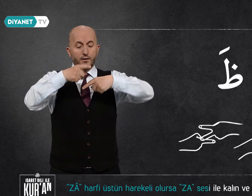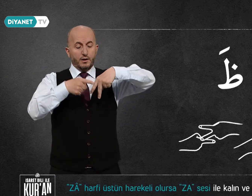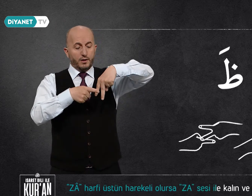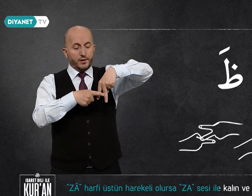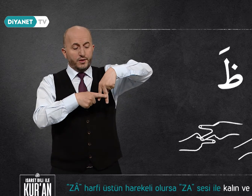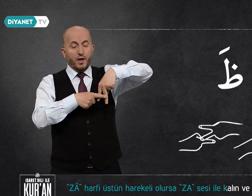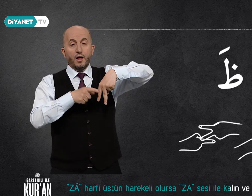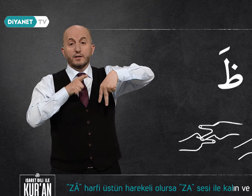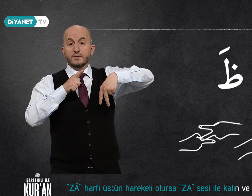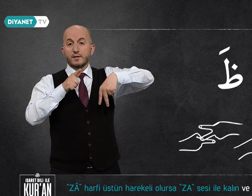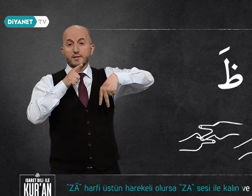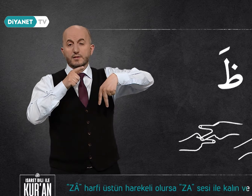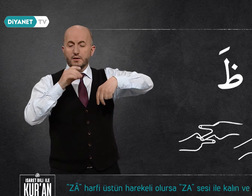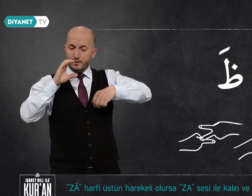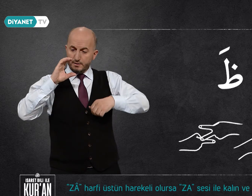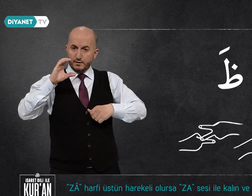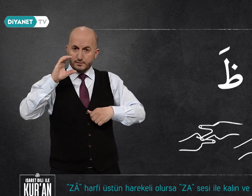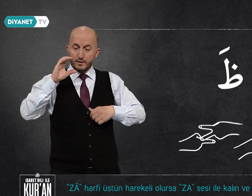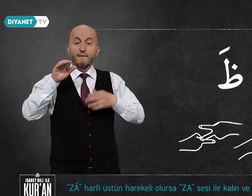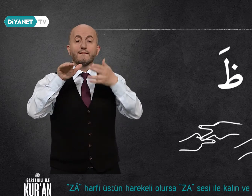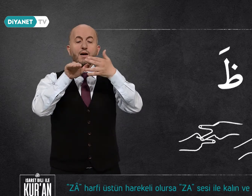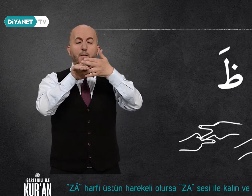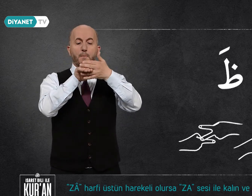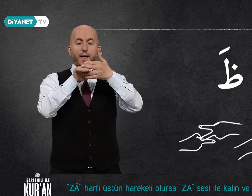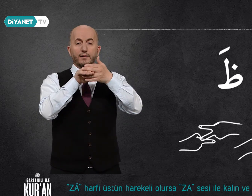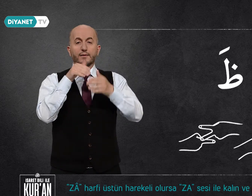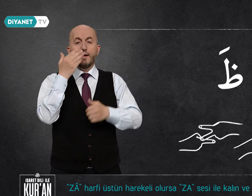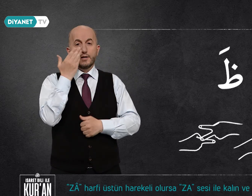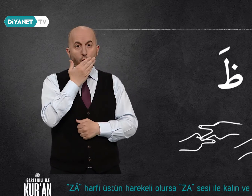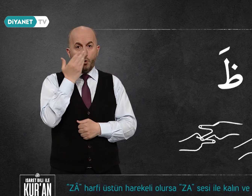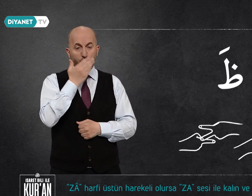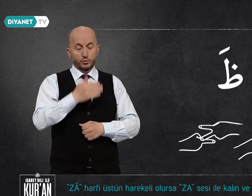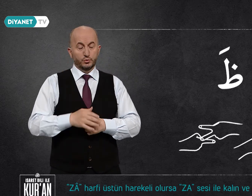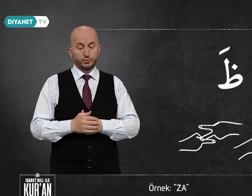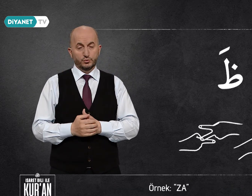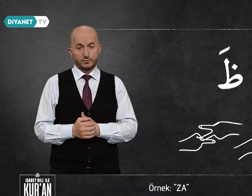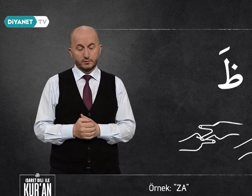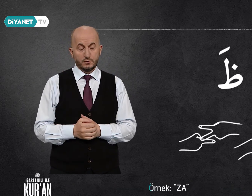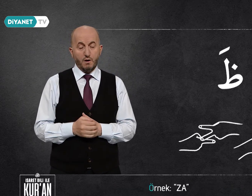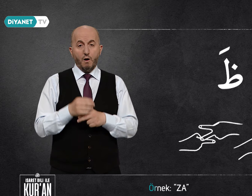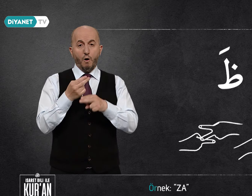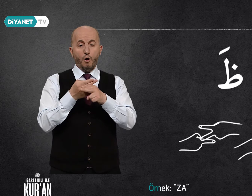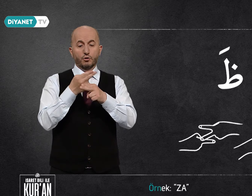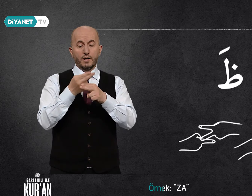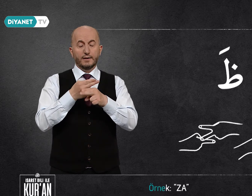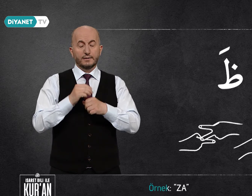sesiyle kalın ve Peltek okunur bu örnek va